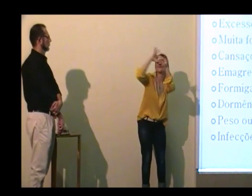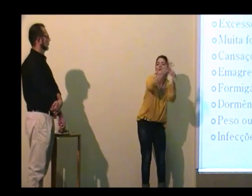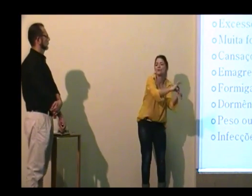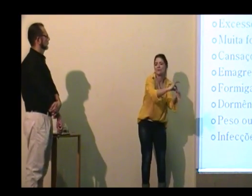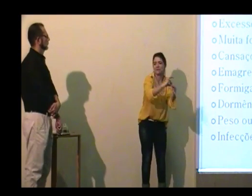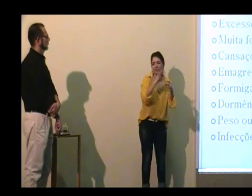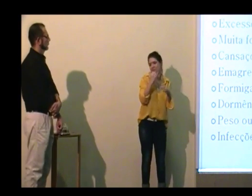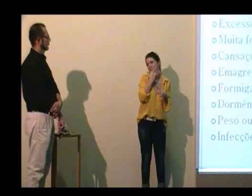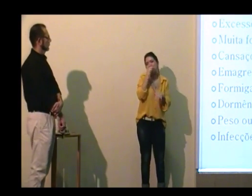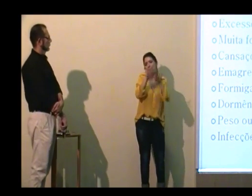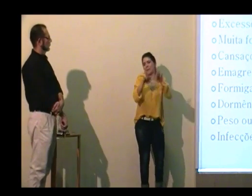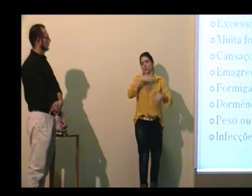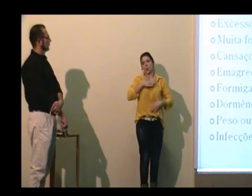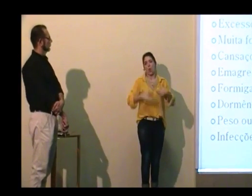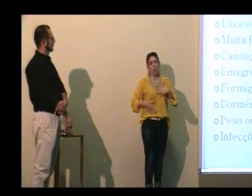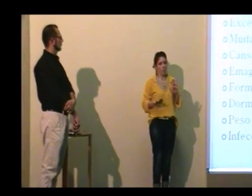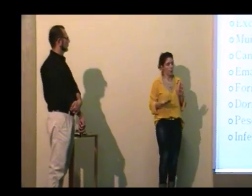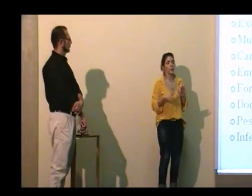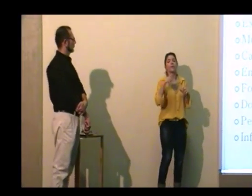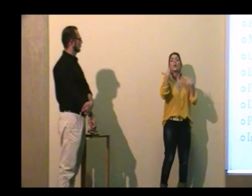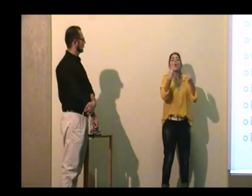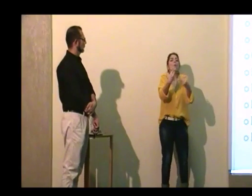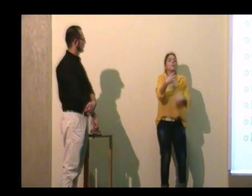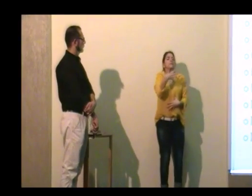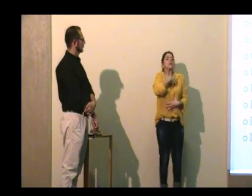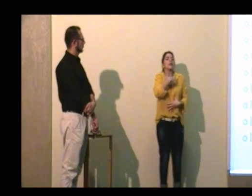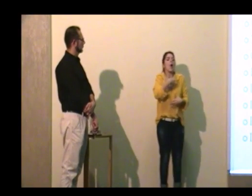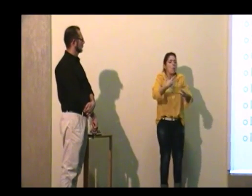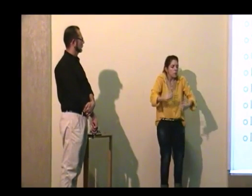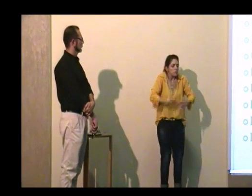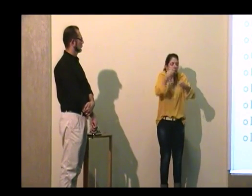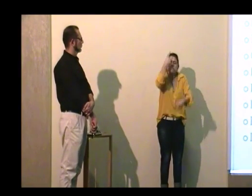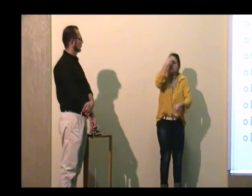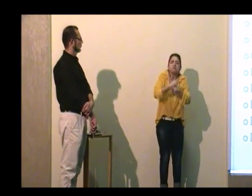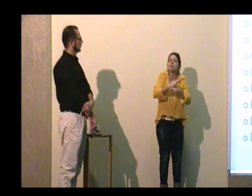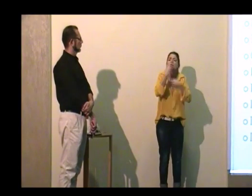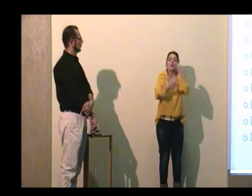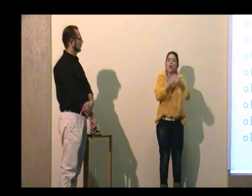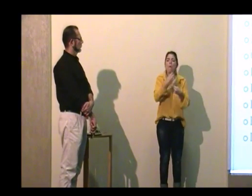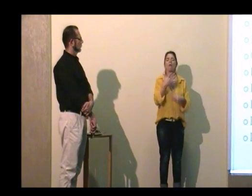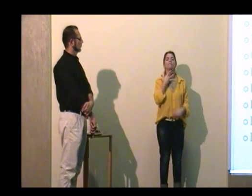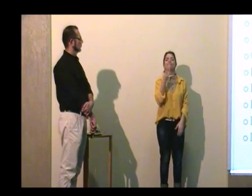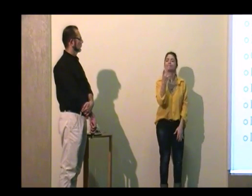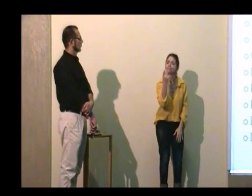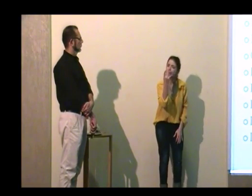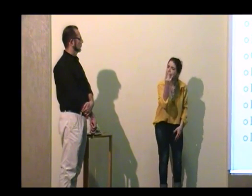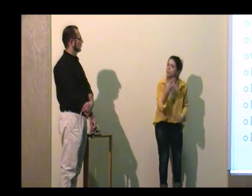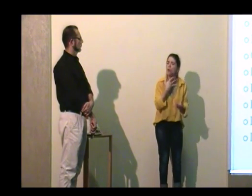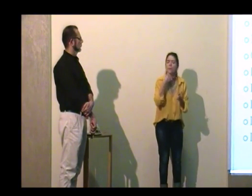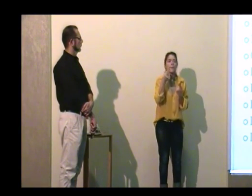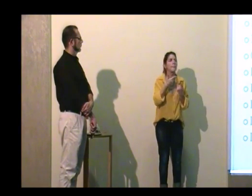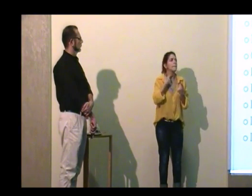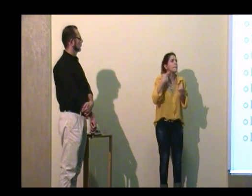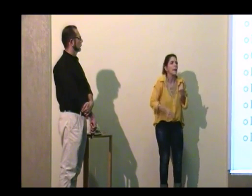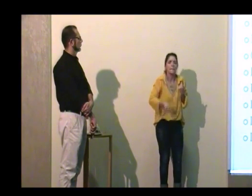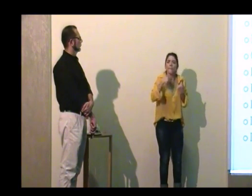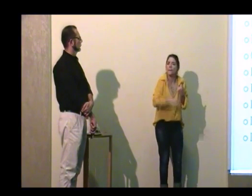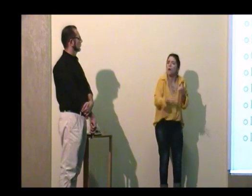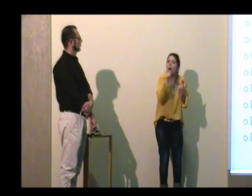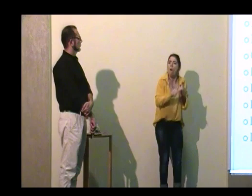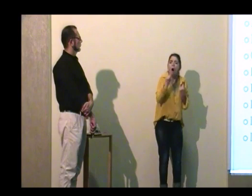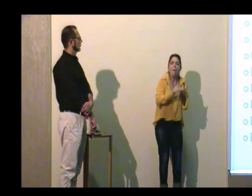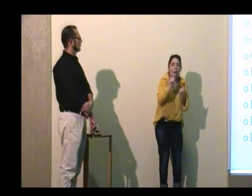trauma emocional. Alguma coisa pode desencadear o problema do diabetes. É preciso fazer